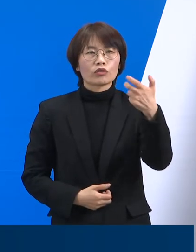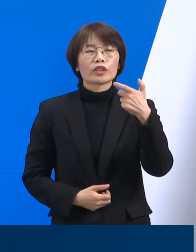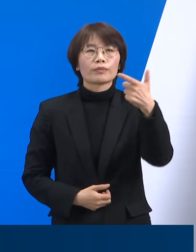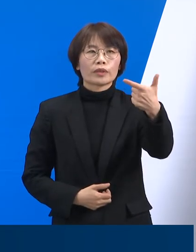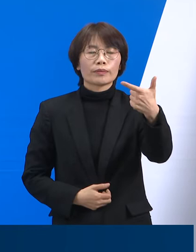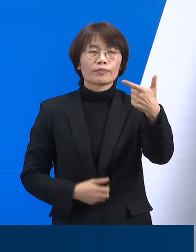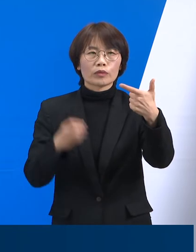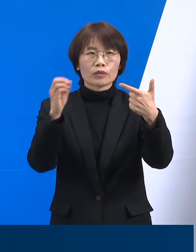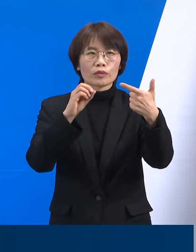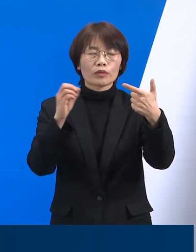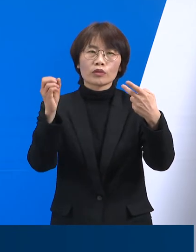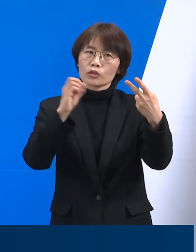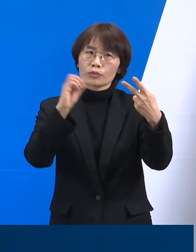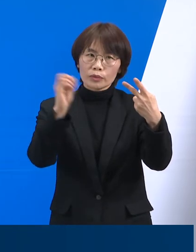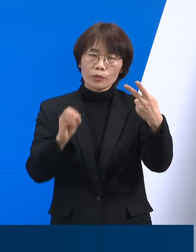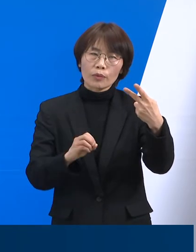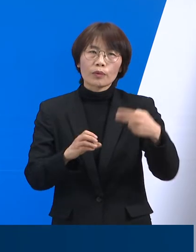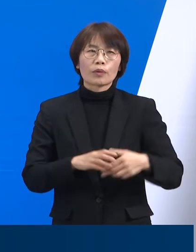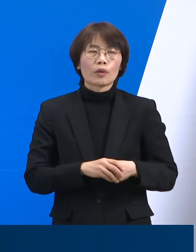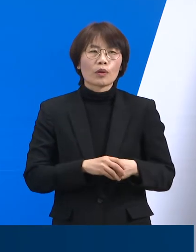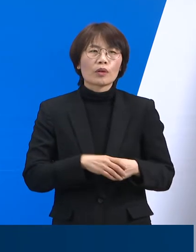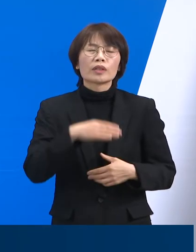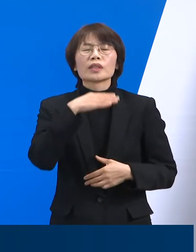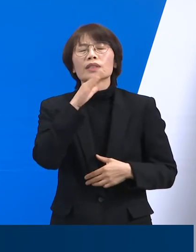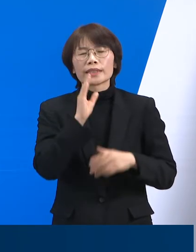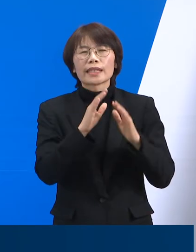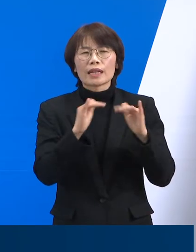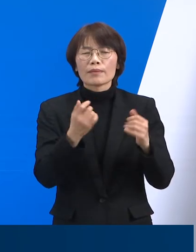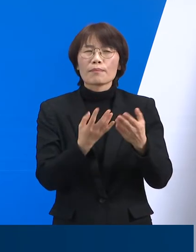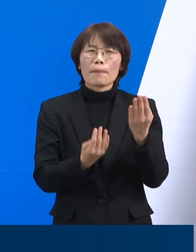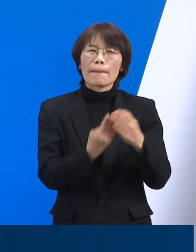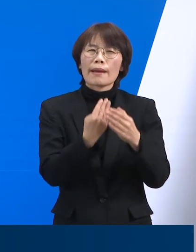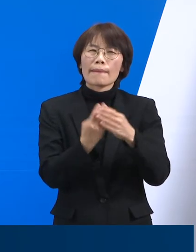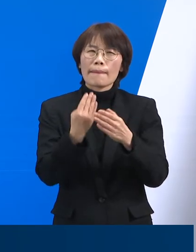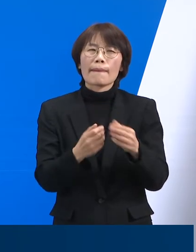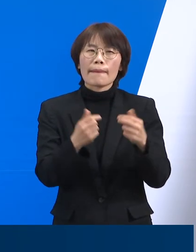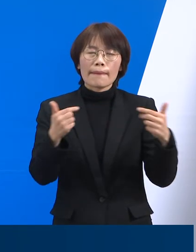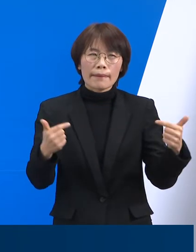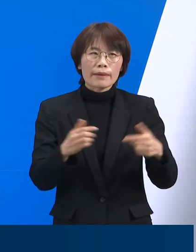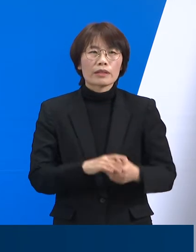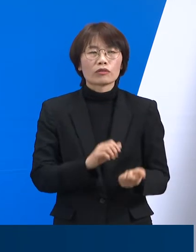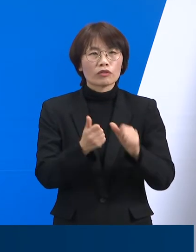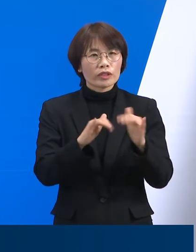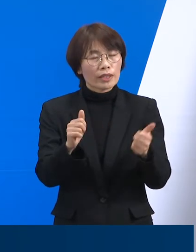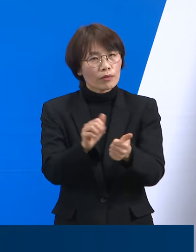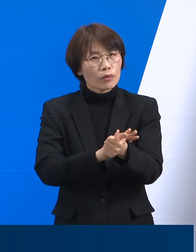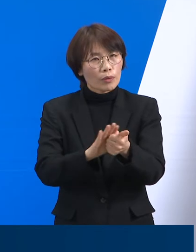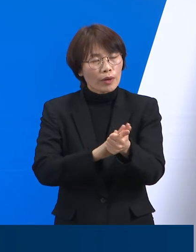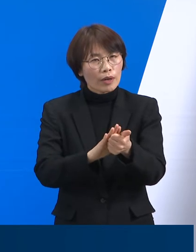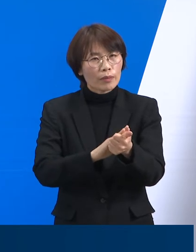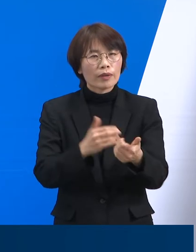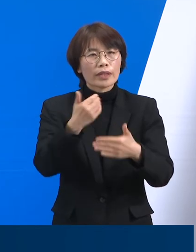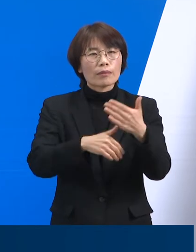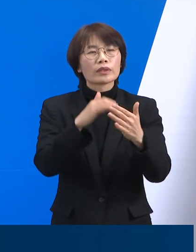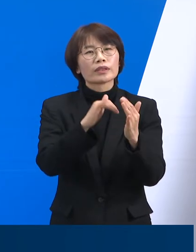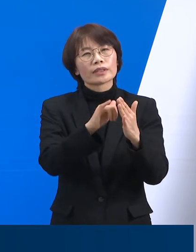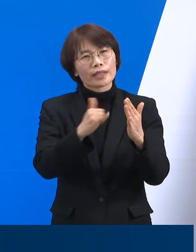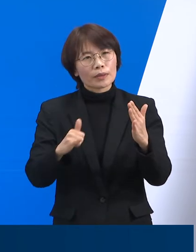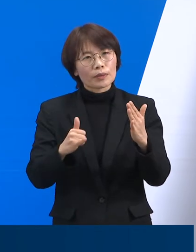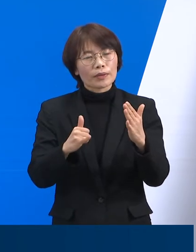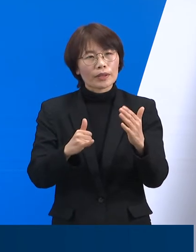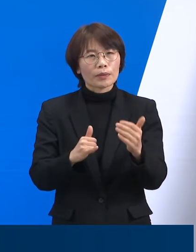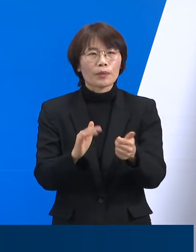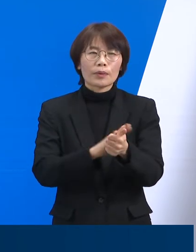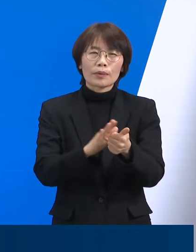차지하는 등 대부분의 사망자가 고령층에서 발생하고 있습니다. 상가 고인의 명복을 빌며 유가족분들께 깊은